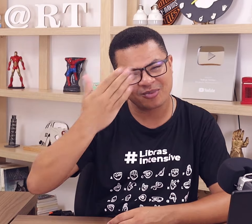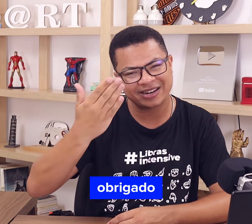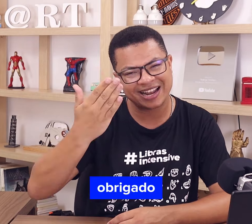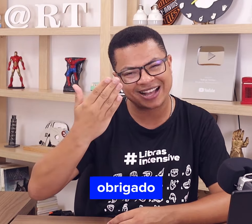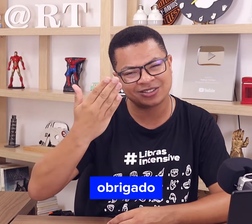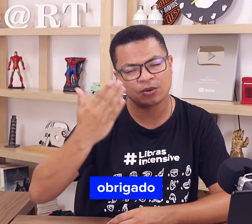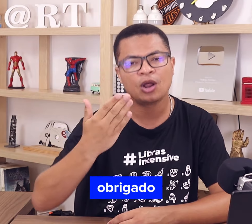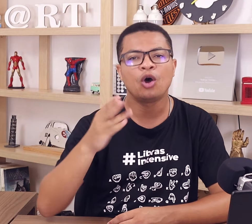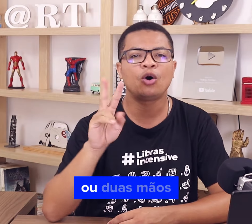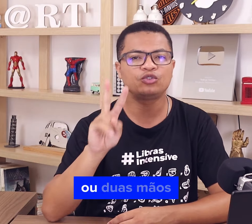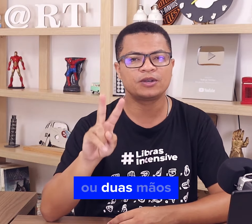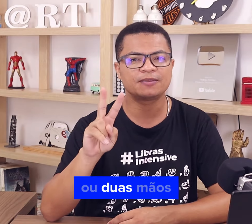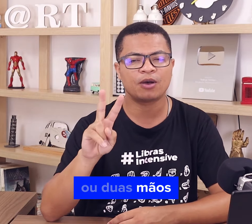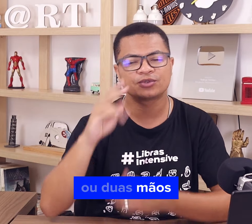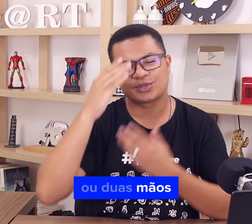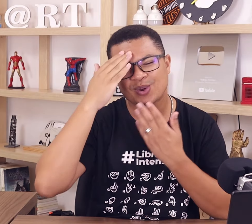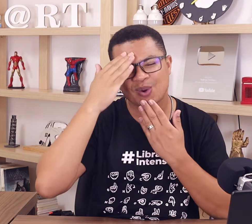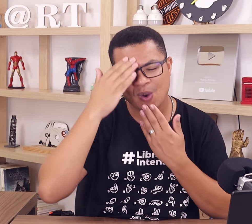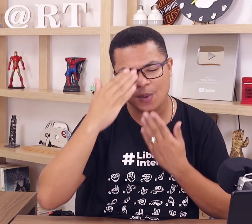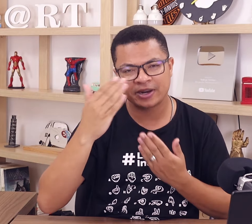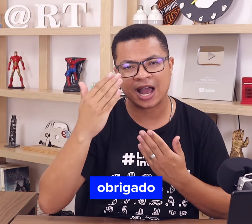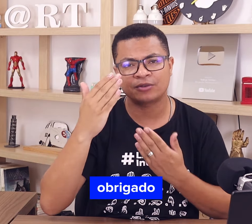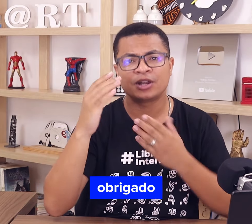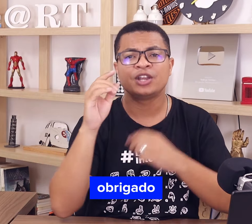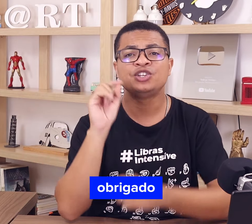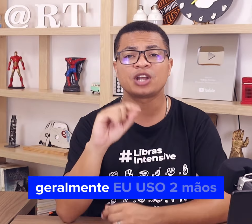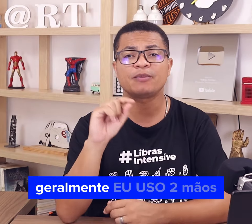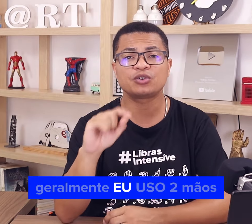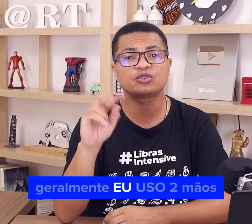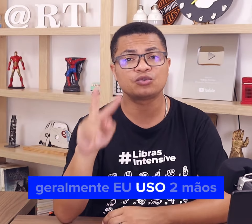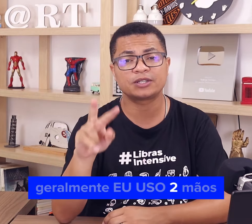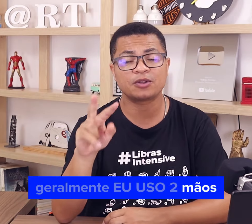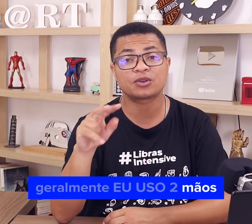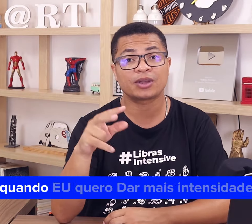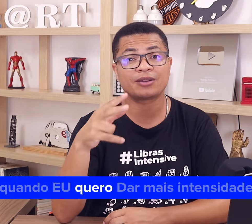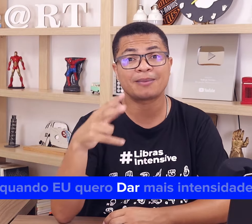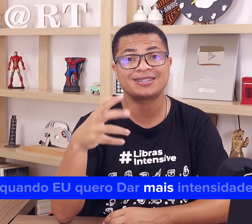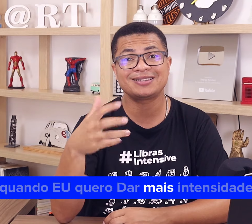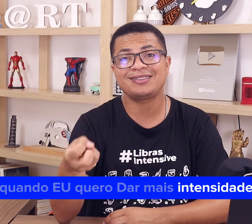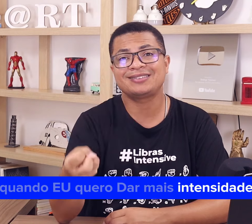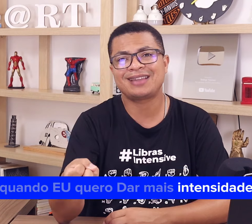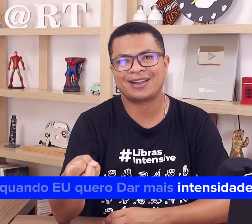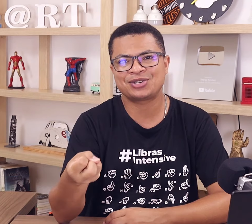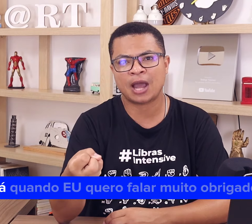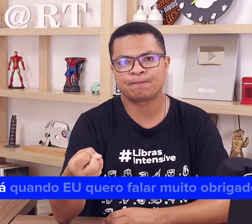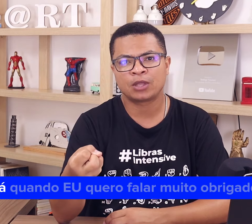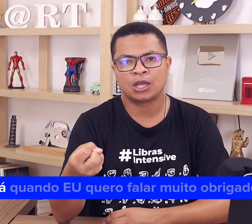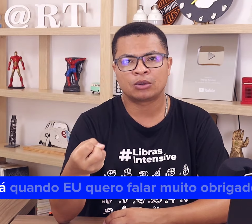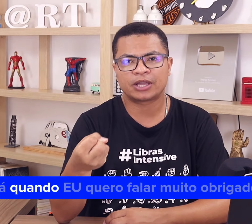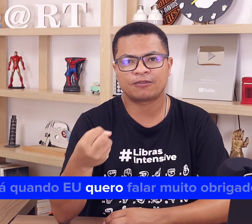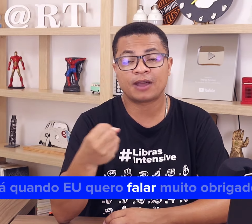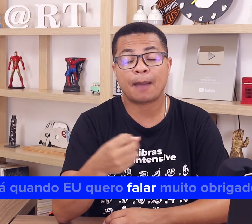obrigado, ou duas mãos, obrigado. Geralmente, eu uso duas mãos quando eu quero dar mais intensidade, tá? Quando eu quero falar